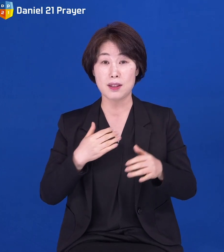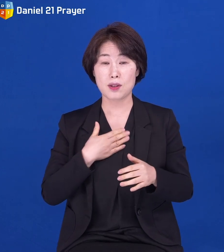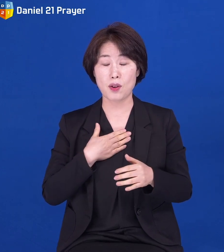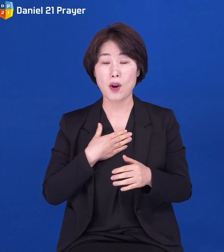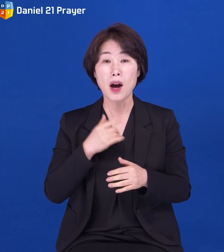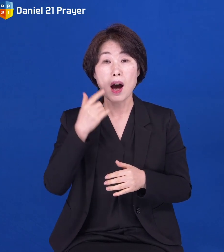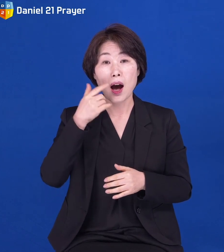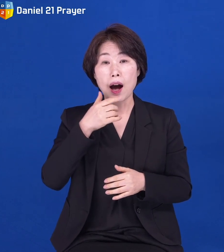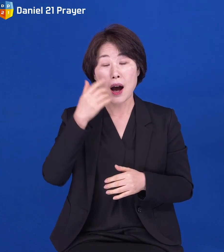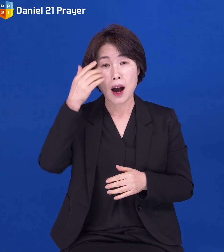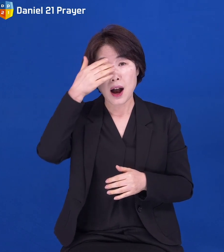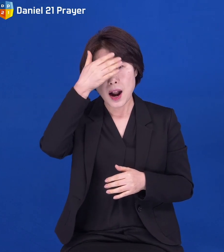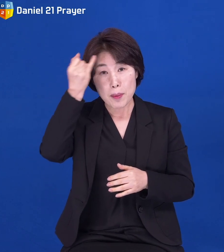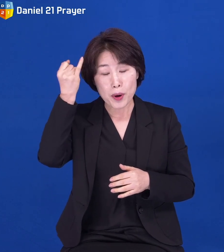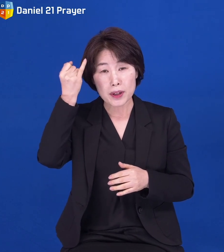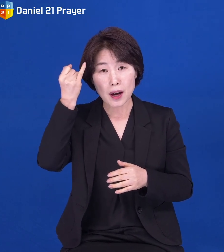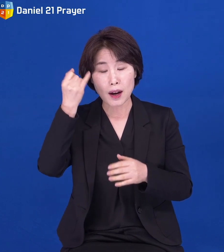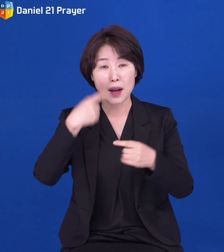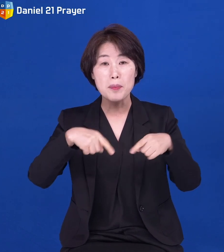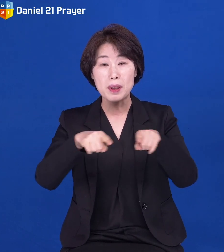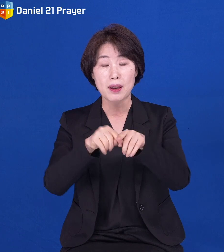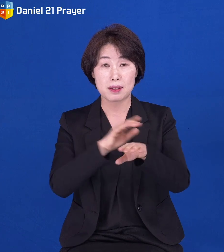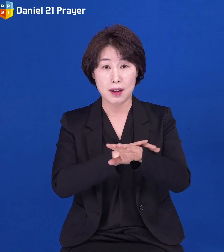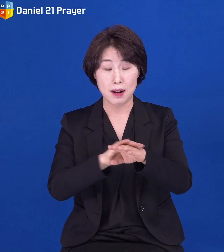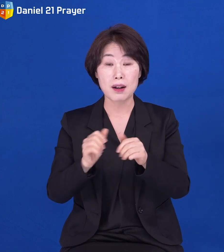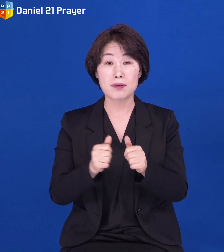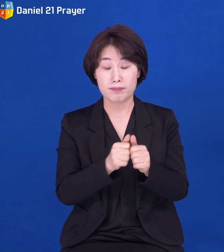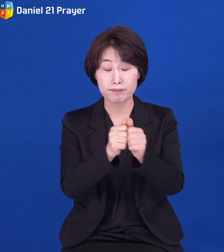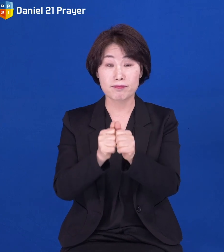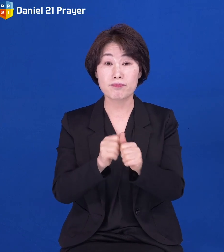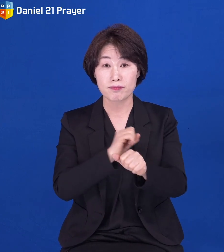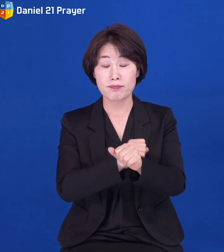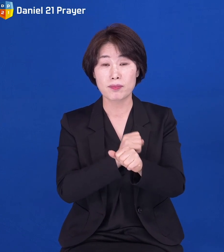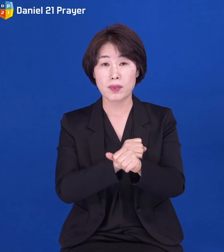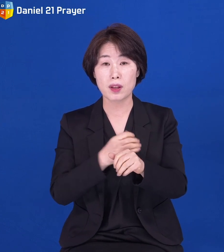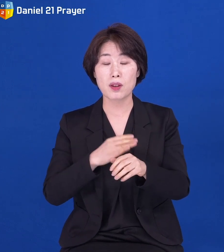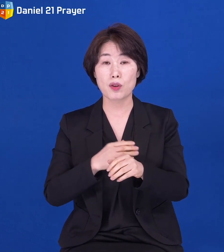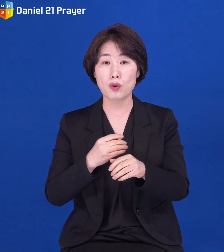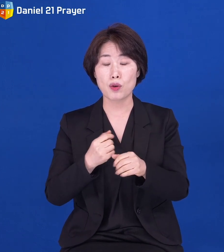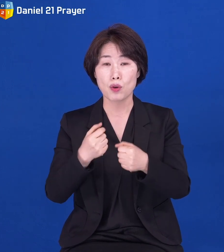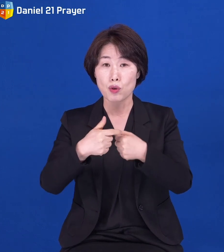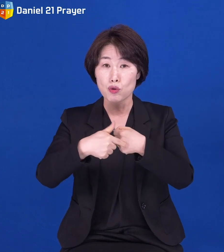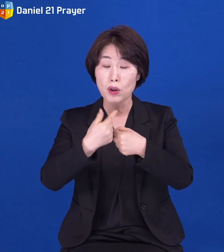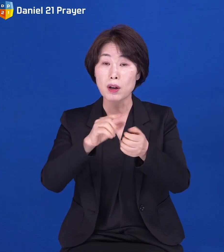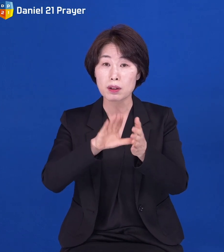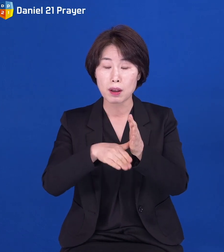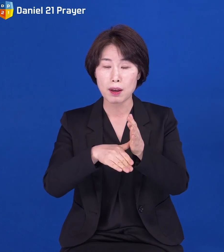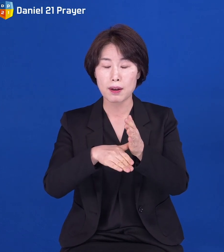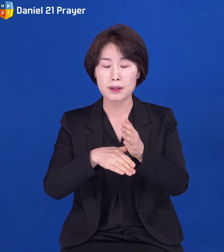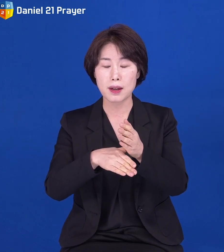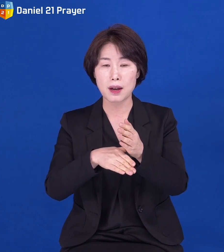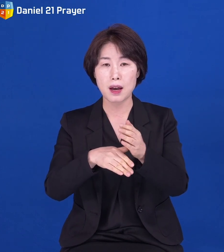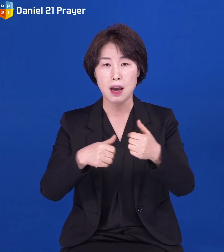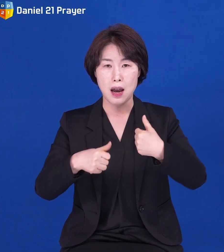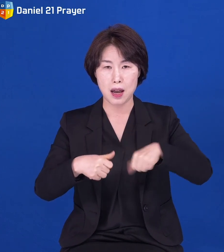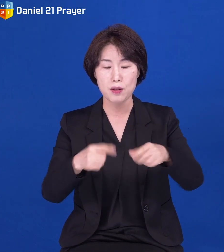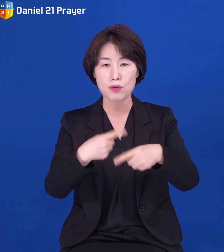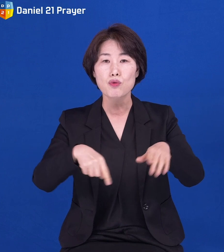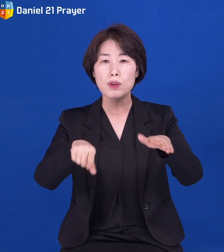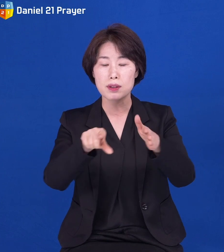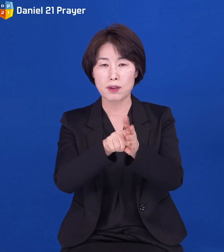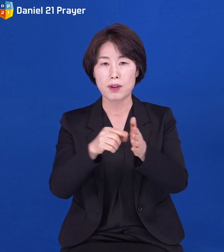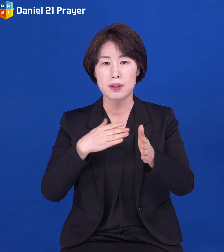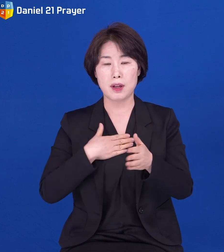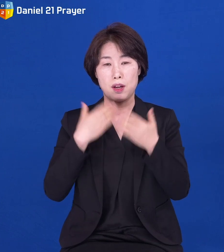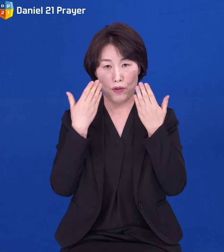편애하고 막 그랬었는데, 제가 6학년 때 제가 아주 1년을 아주 쉬어버렸어요, 작년에. 그랬더니 아이가 굉장히